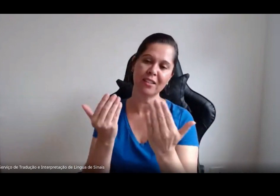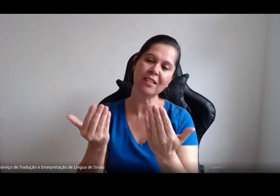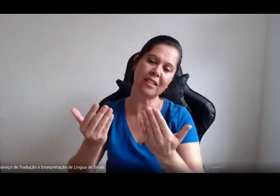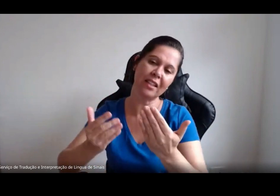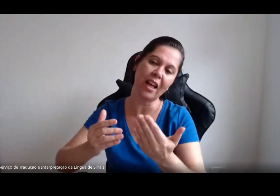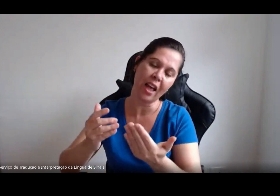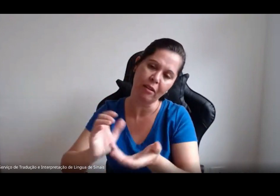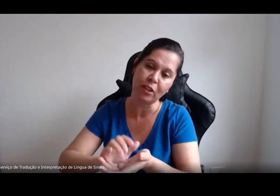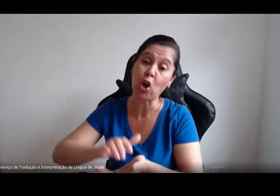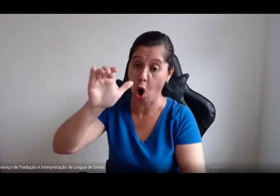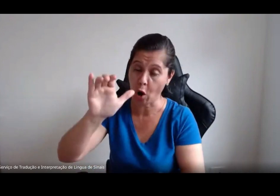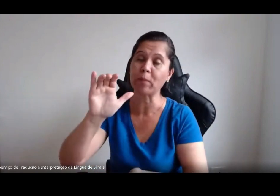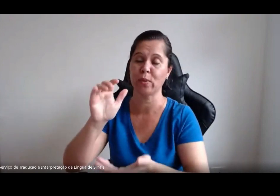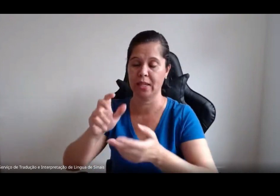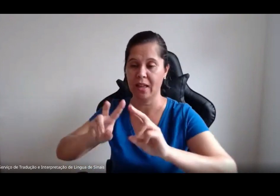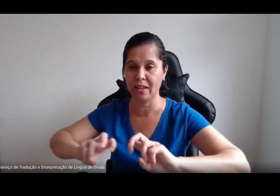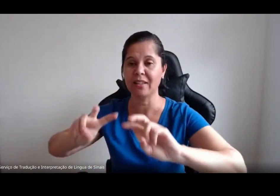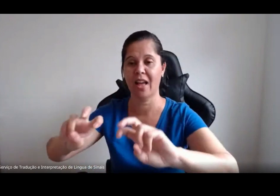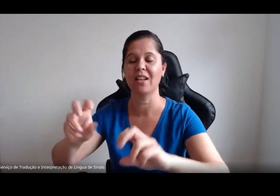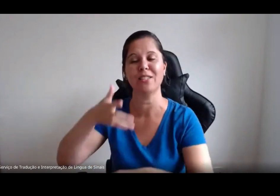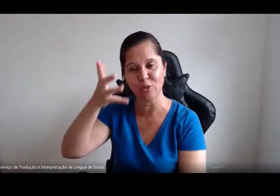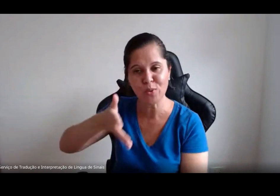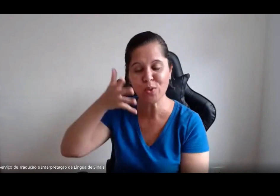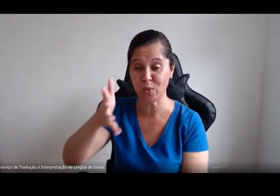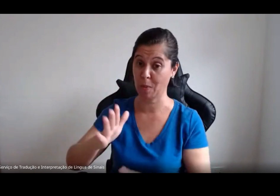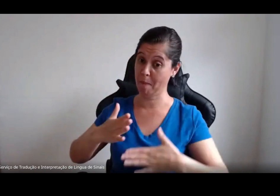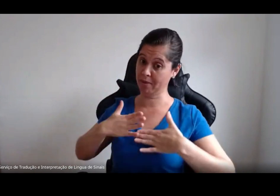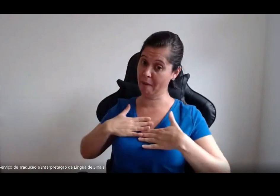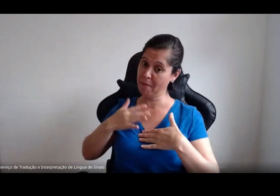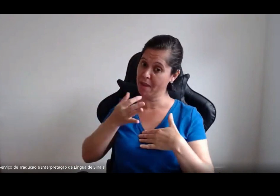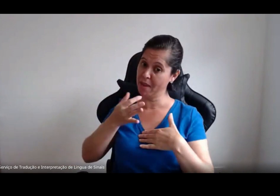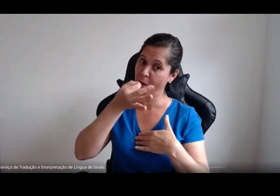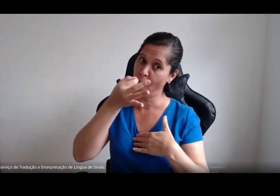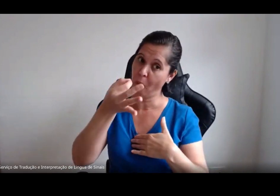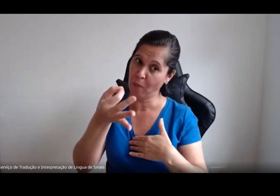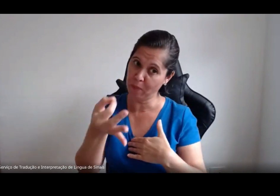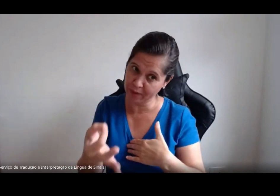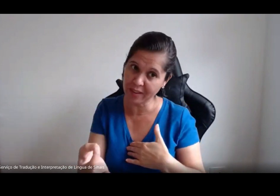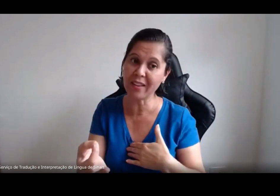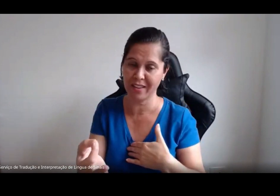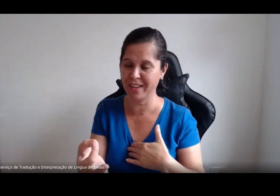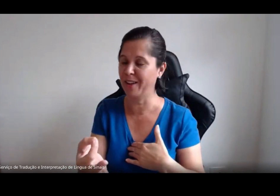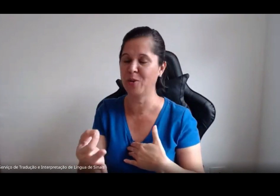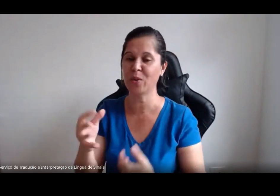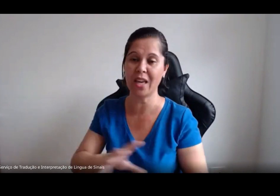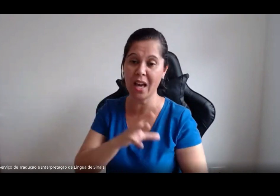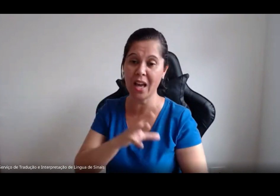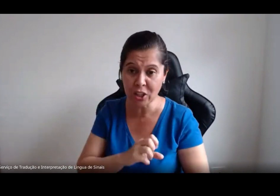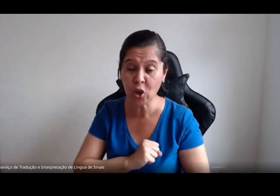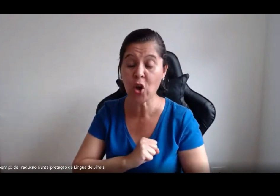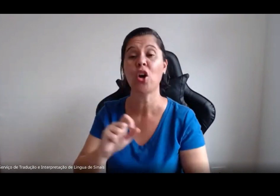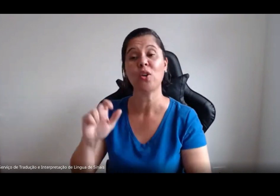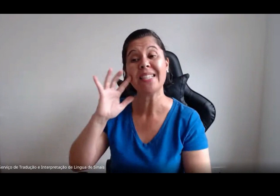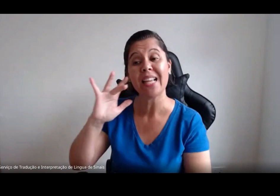mais que o da autobiografia. É, mas, é claro, esta é minha opinião, como adepta da teoria semiolinguística